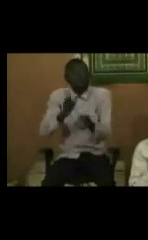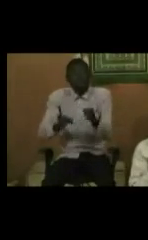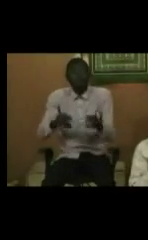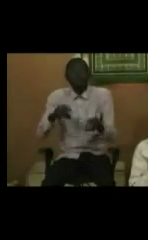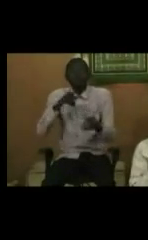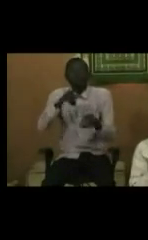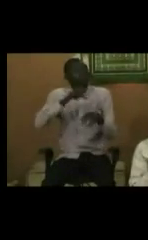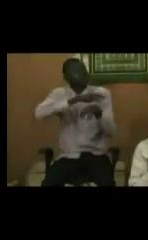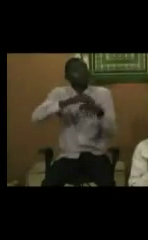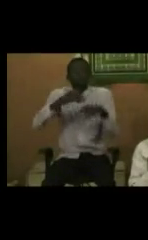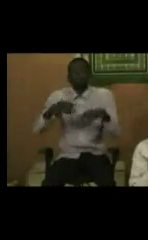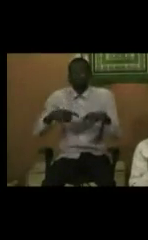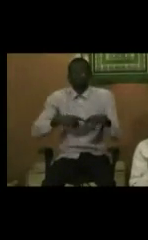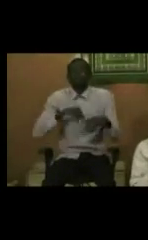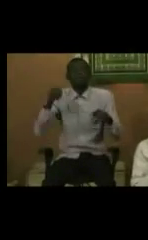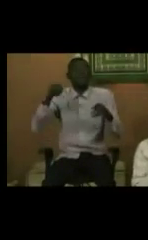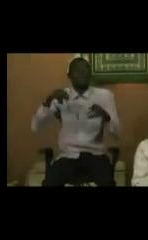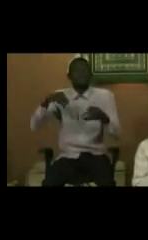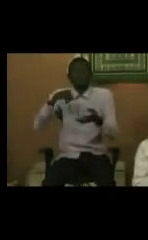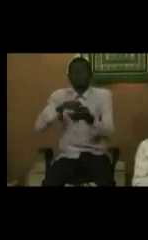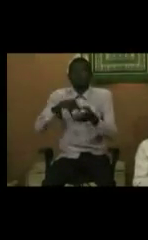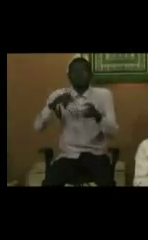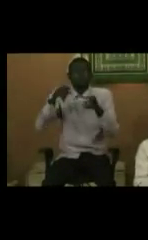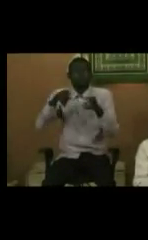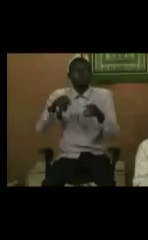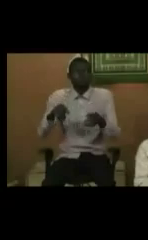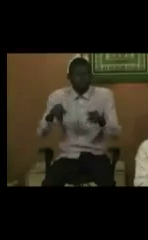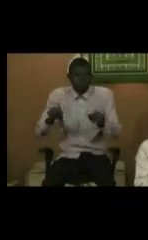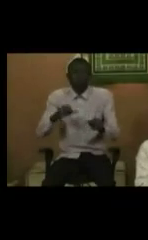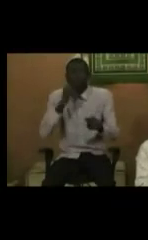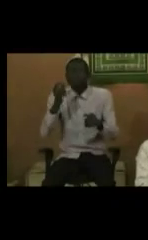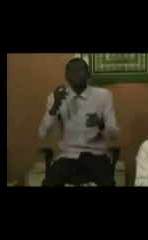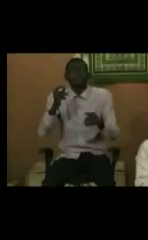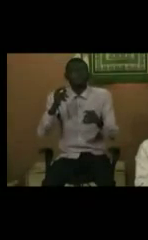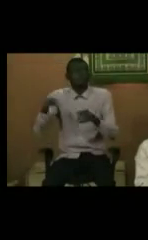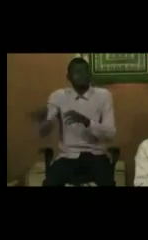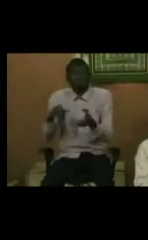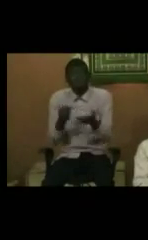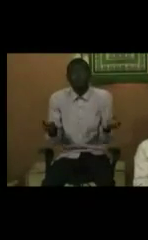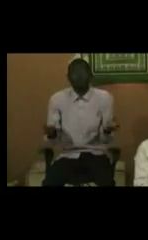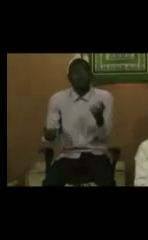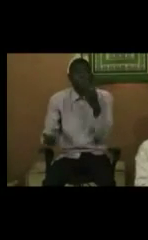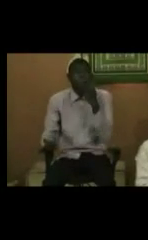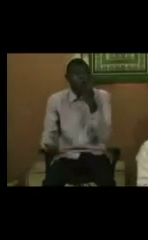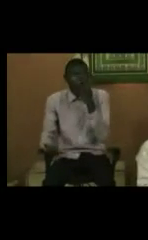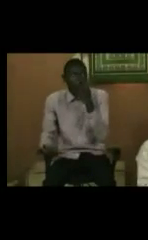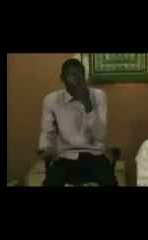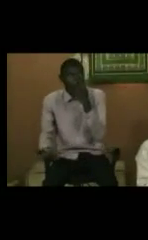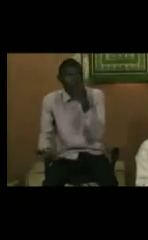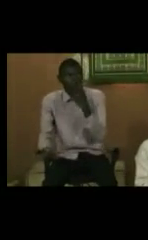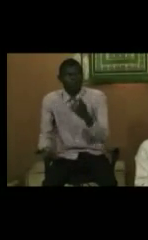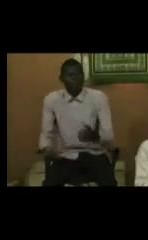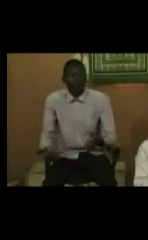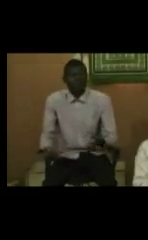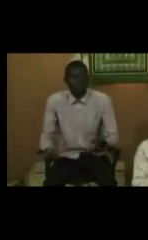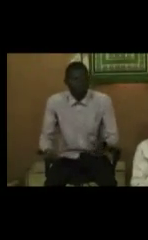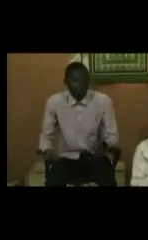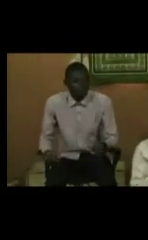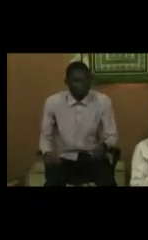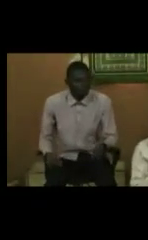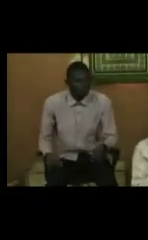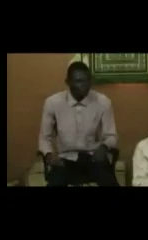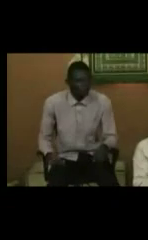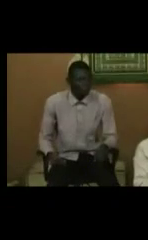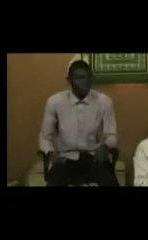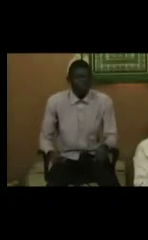ma ba luna naksuru wa qadi aminna what is our problem ki gaga lo mu wana ta tu fe ma